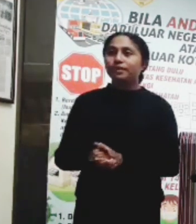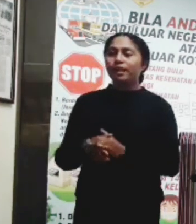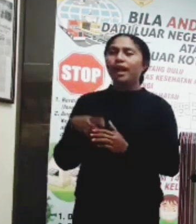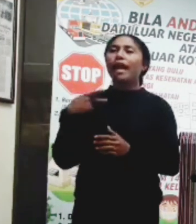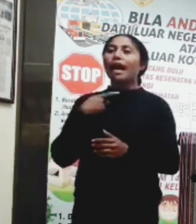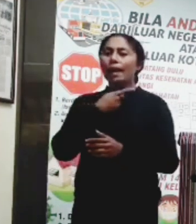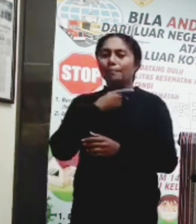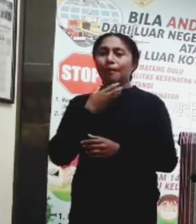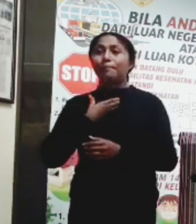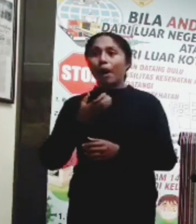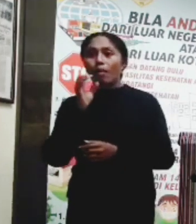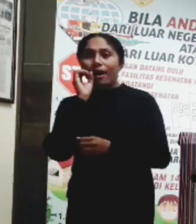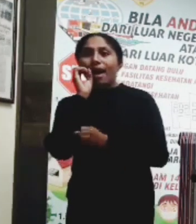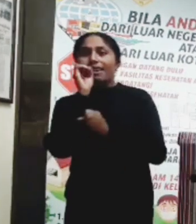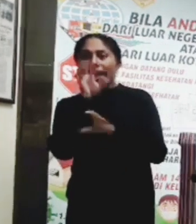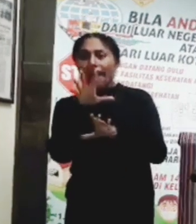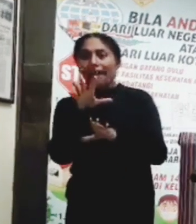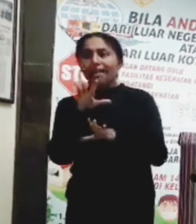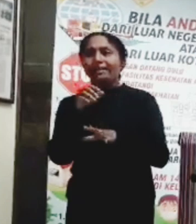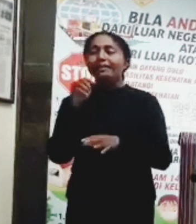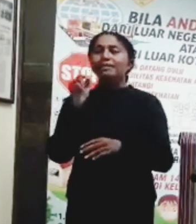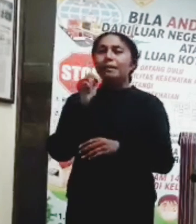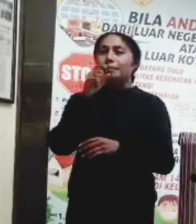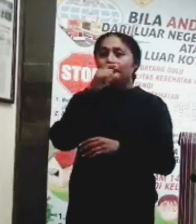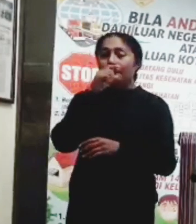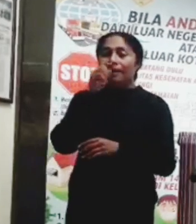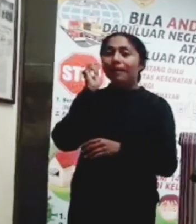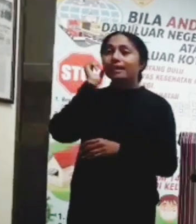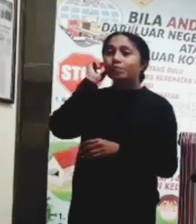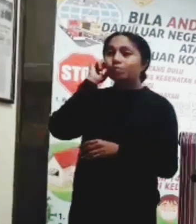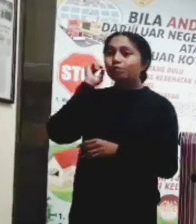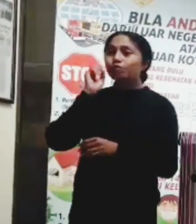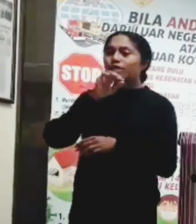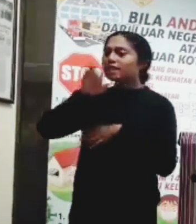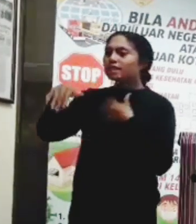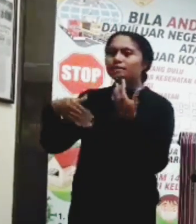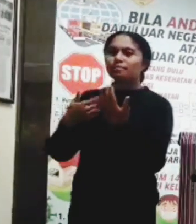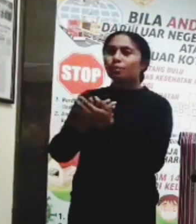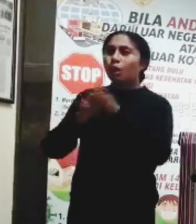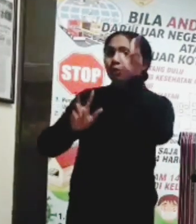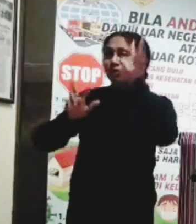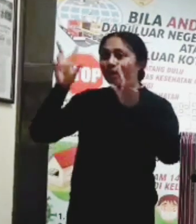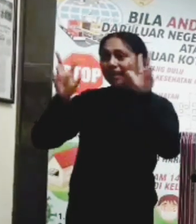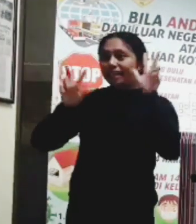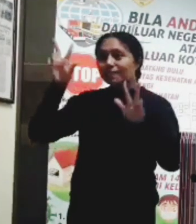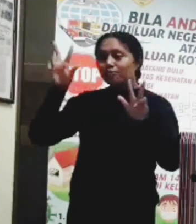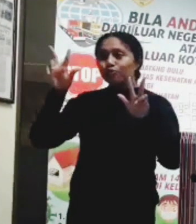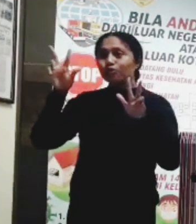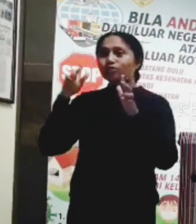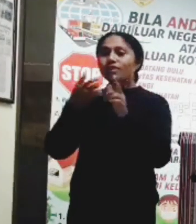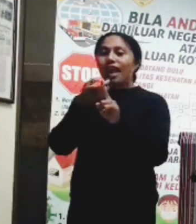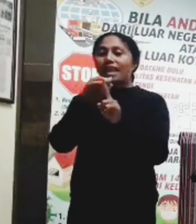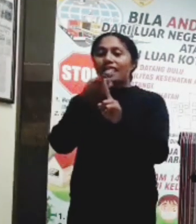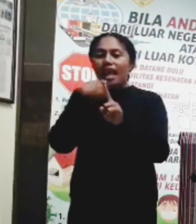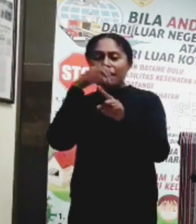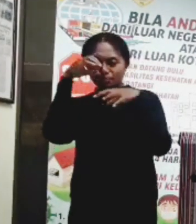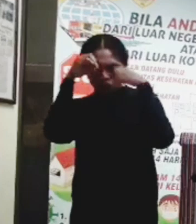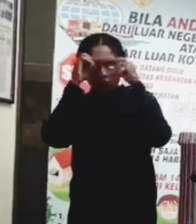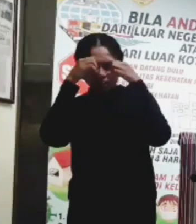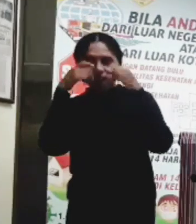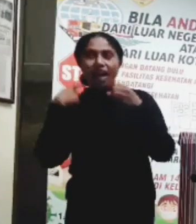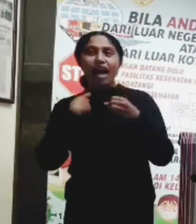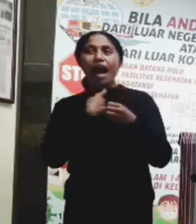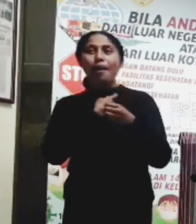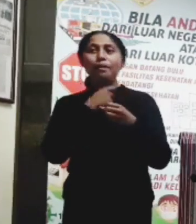Hai nanti mau mengatakan kepada bapak ibu saudara di seluruh setengah Timur dari pelacakan yang